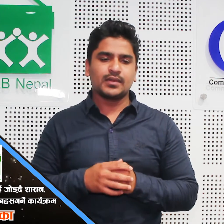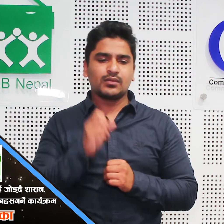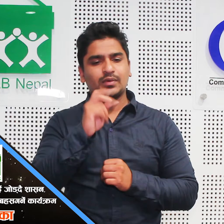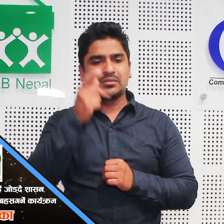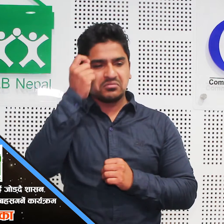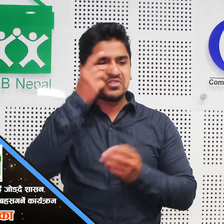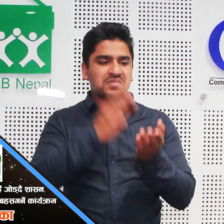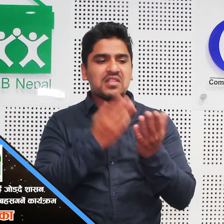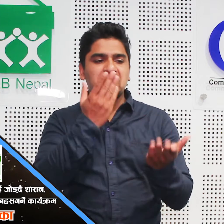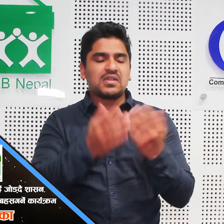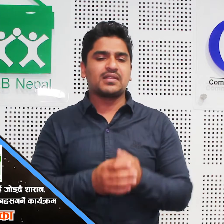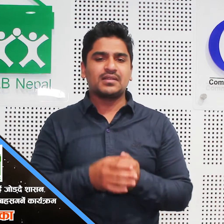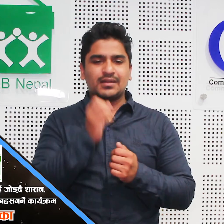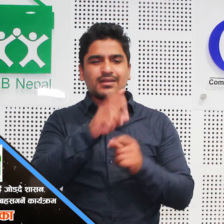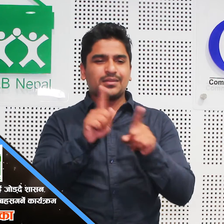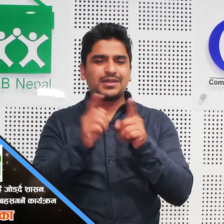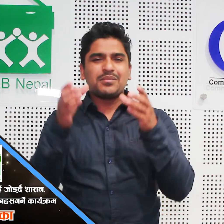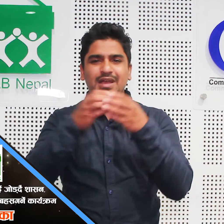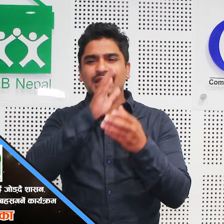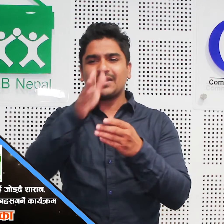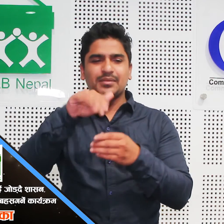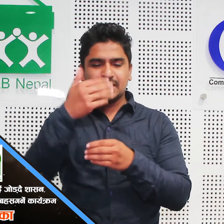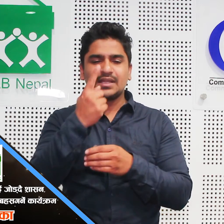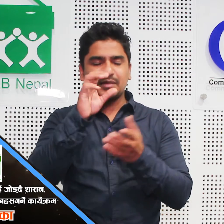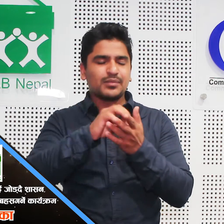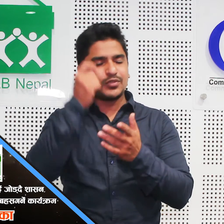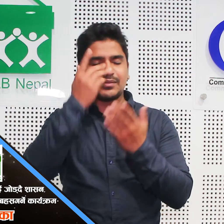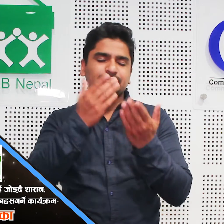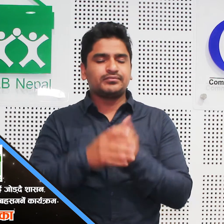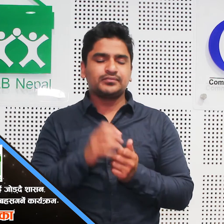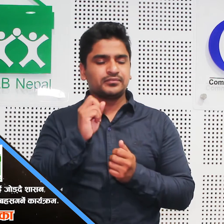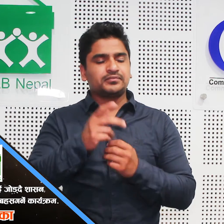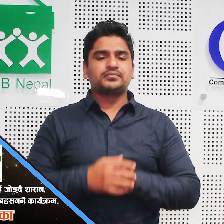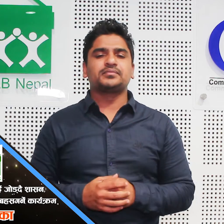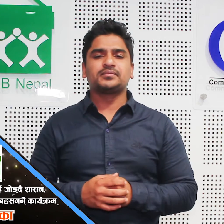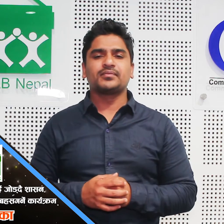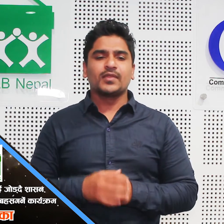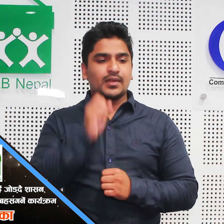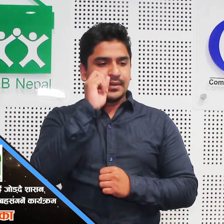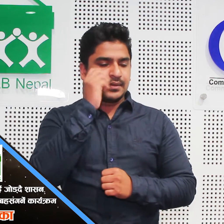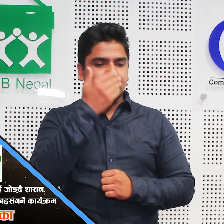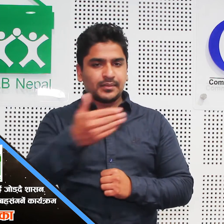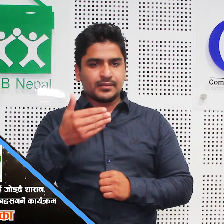हुने त होला नि, त्यही पनि अब पालिकै गएपछि त एकचोटि बुझाउला नि के रहेछ कुरो। ल अहिले म निस्किएँ